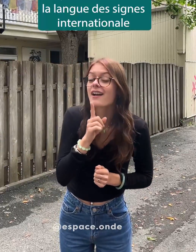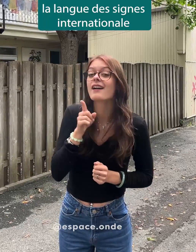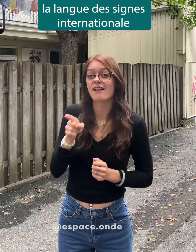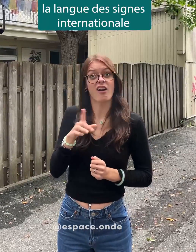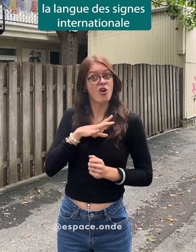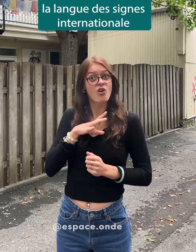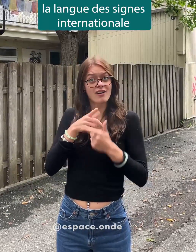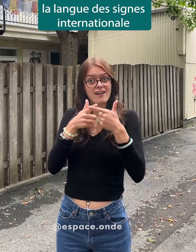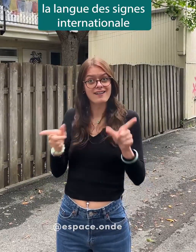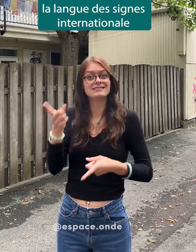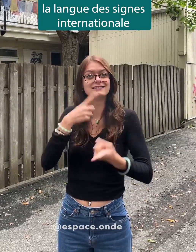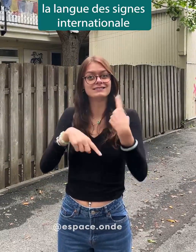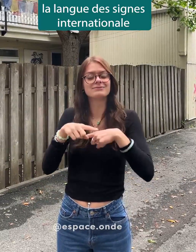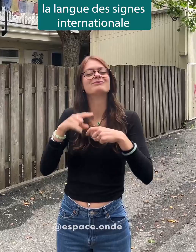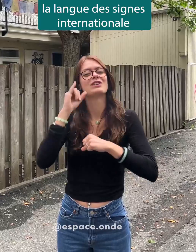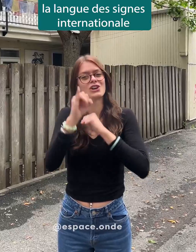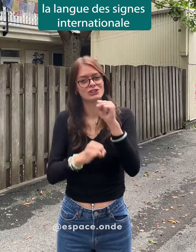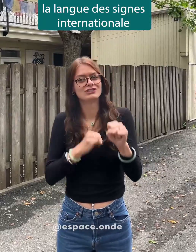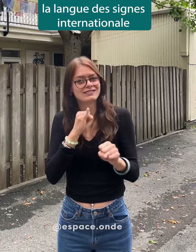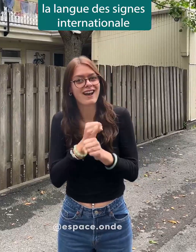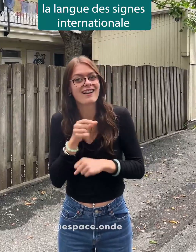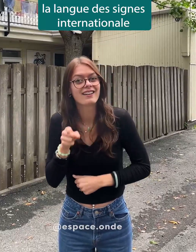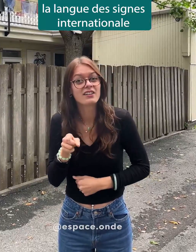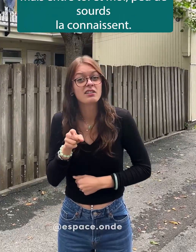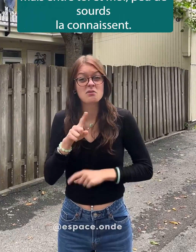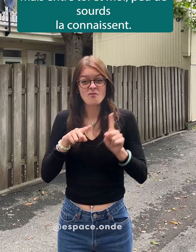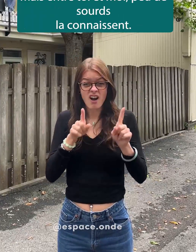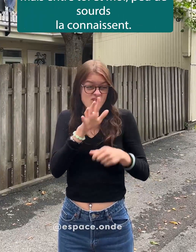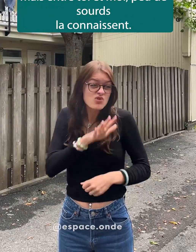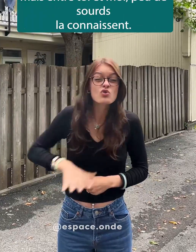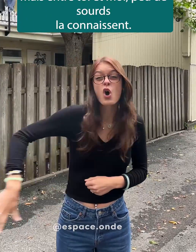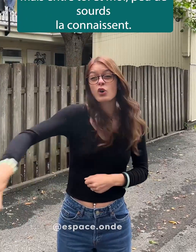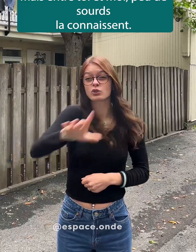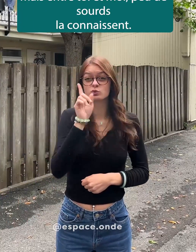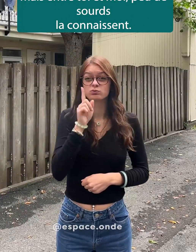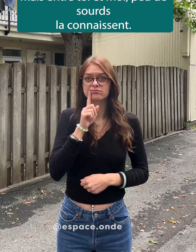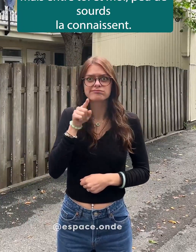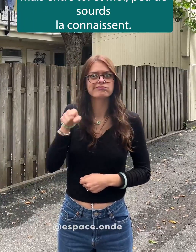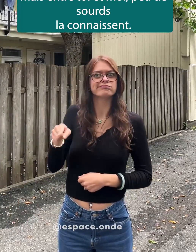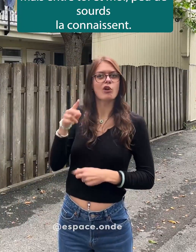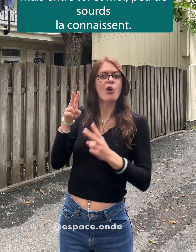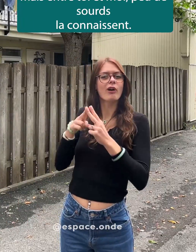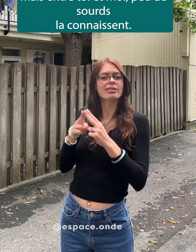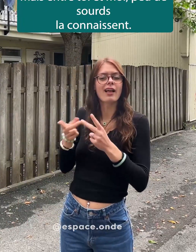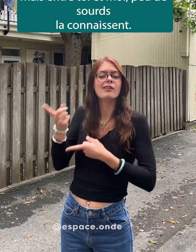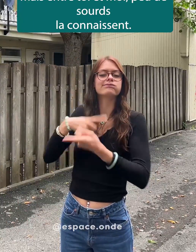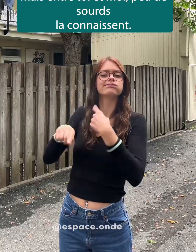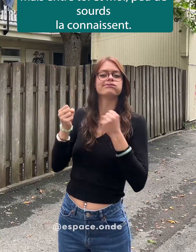Il existe en effet la langue des signes internationale, mais entre toi et moi, peu de sourds la connaissent.